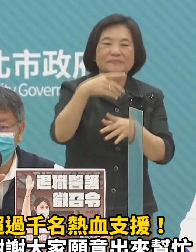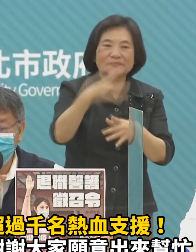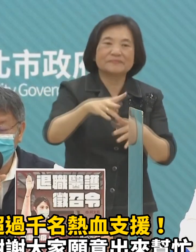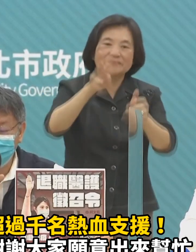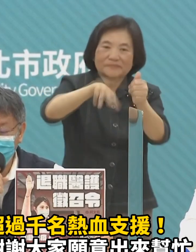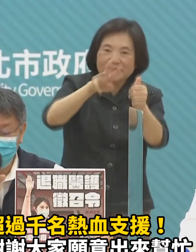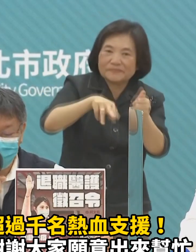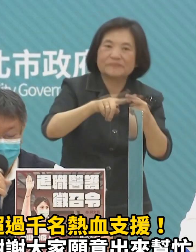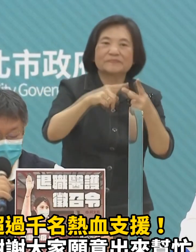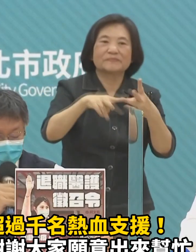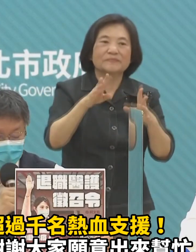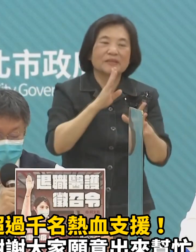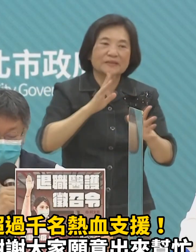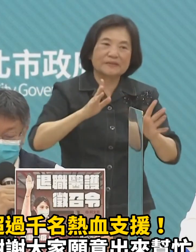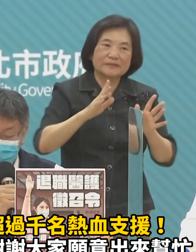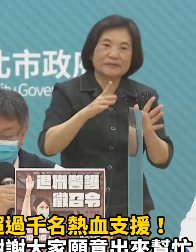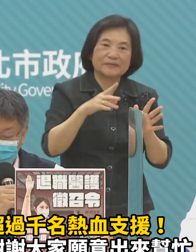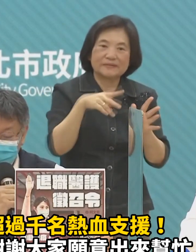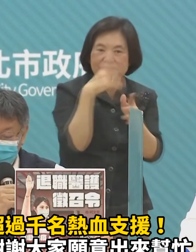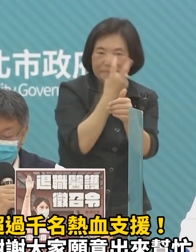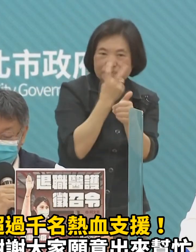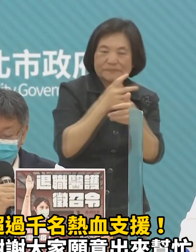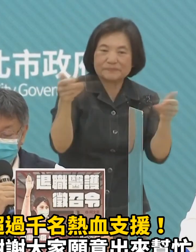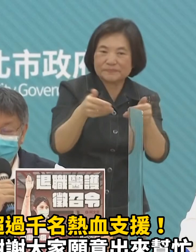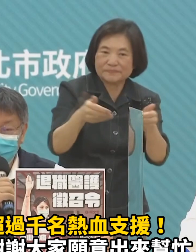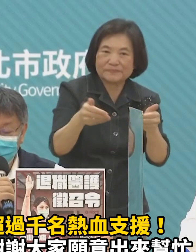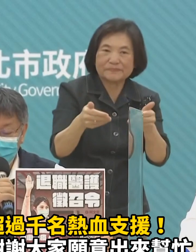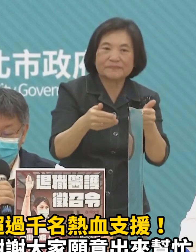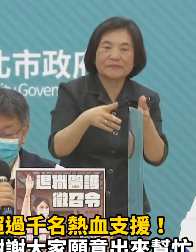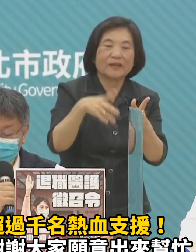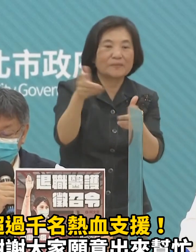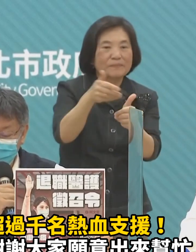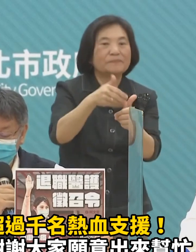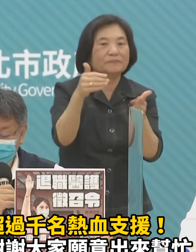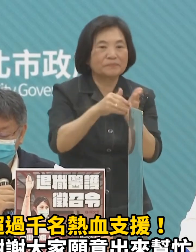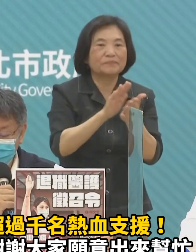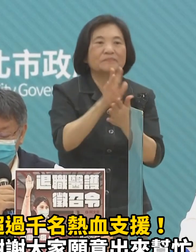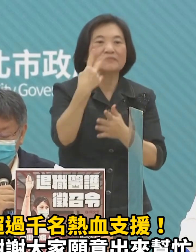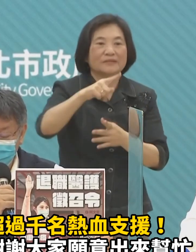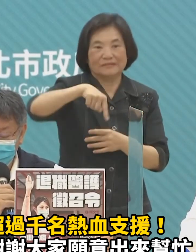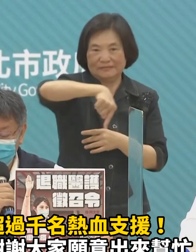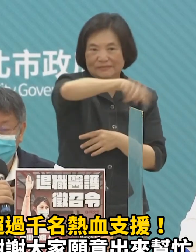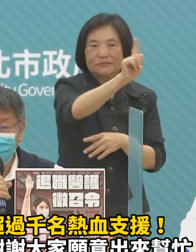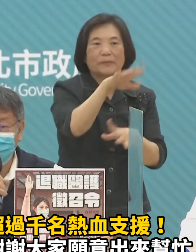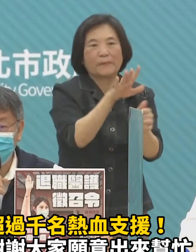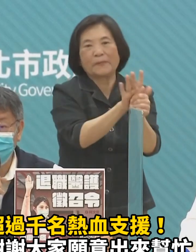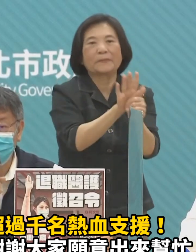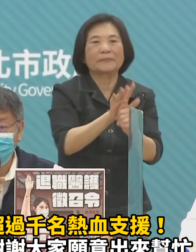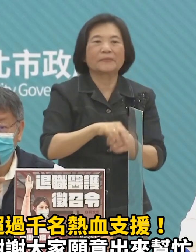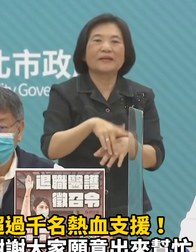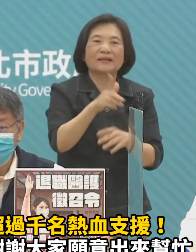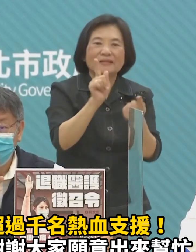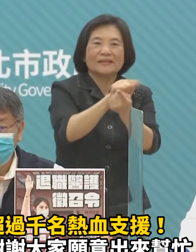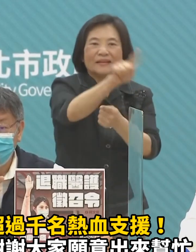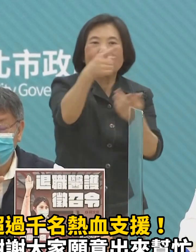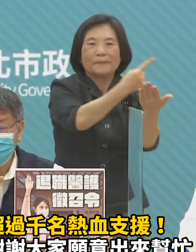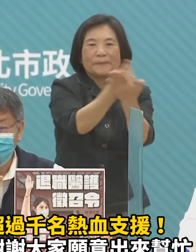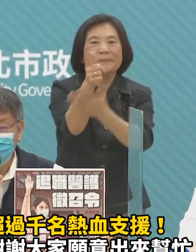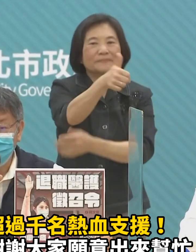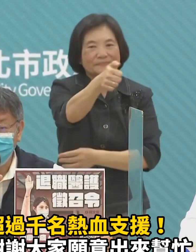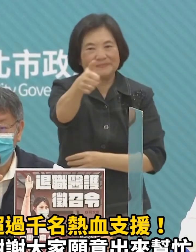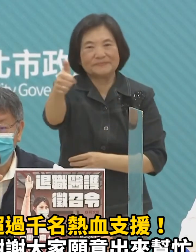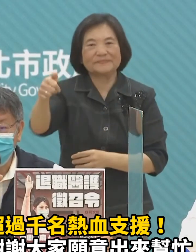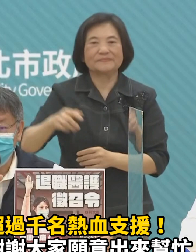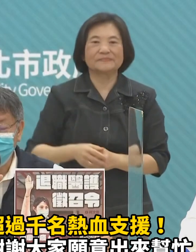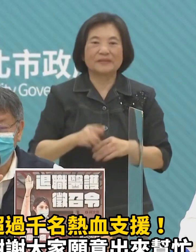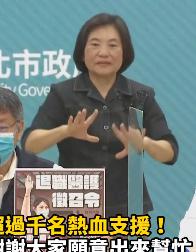练啊，经过一定程度才能够上战场的哈。所以这个谢谢大家哦，在